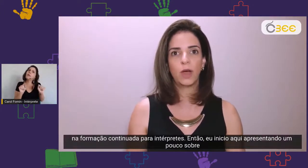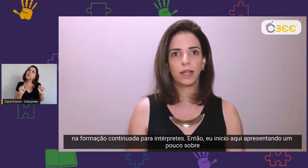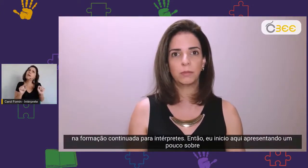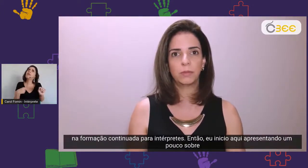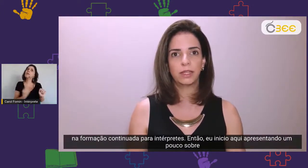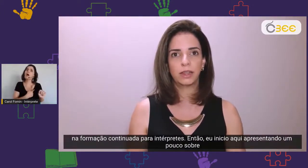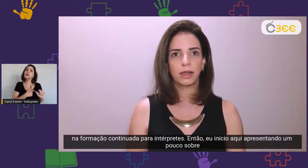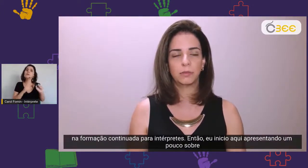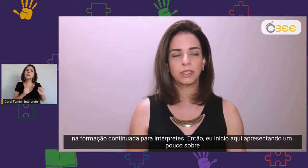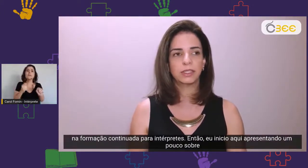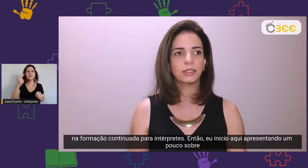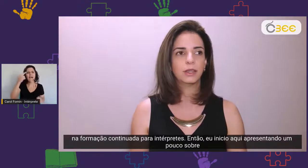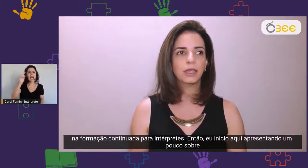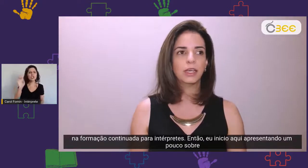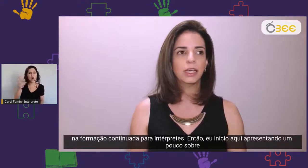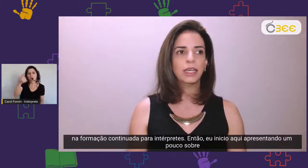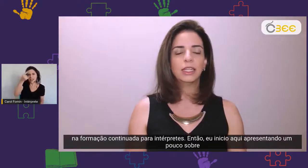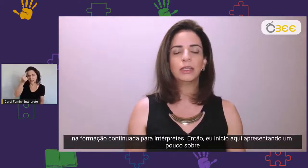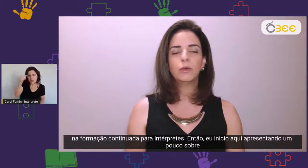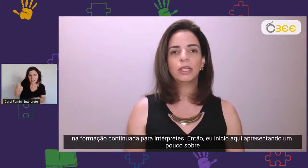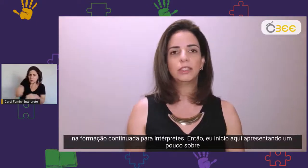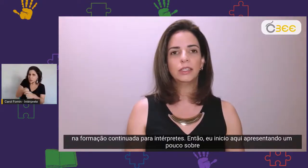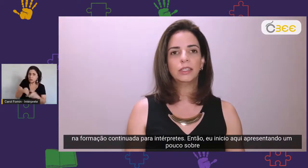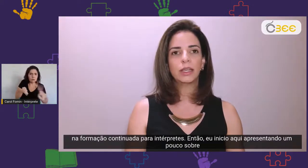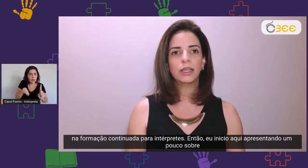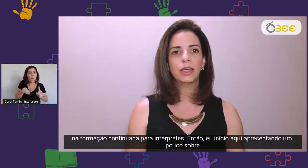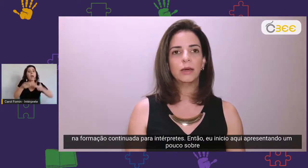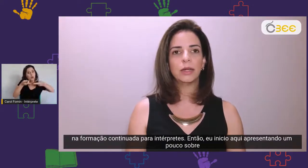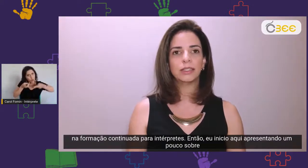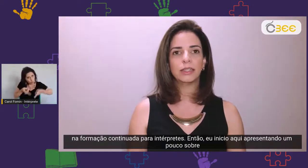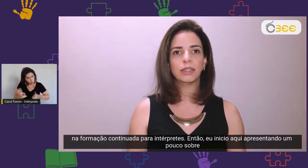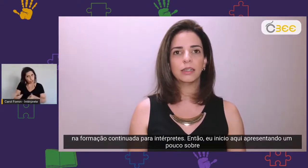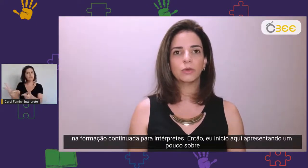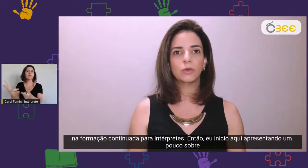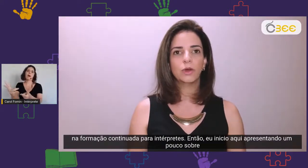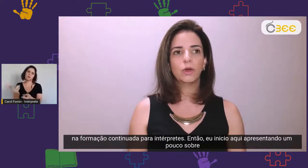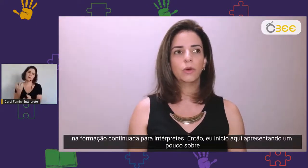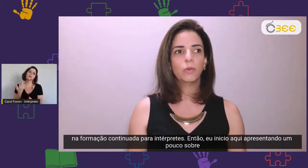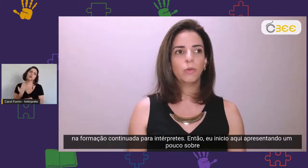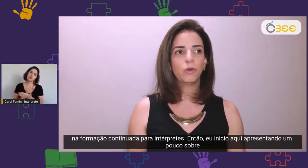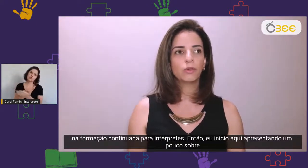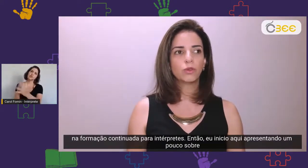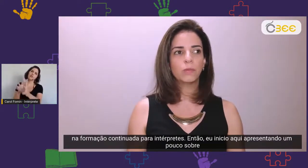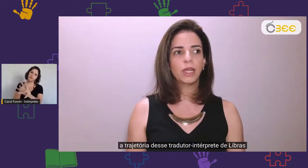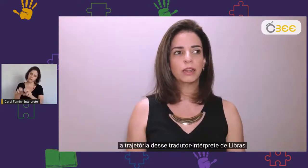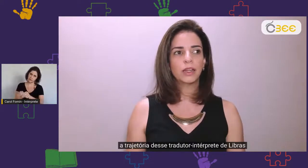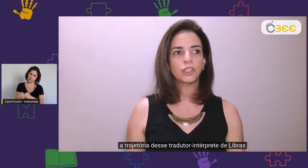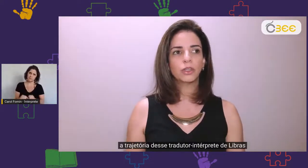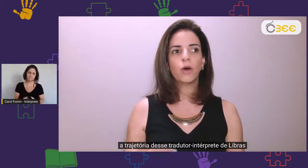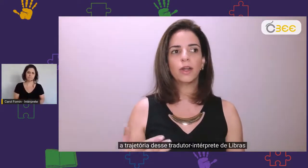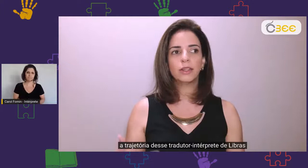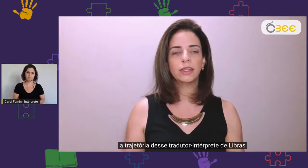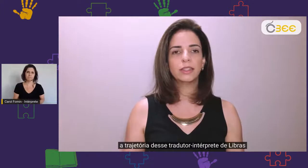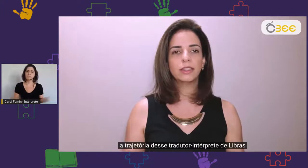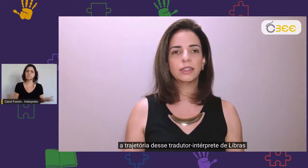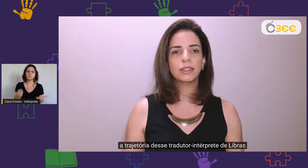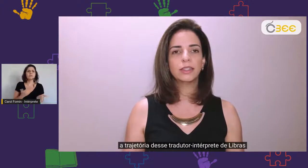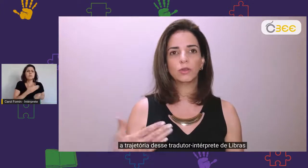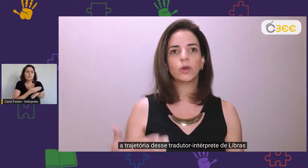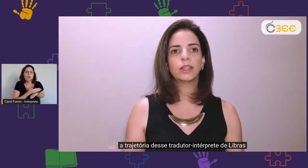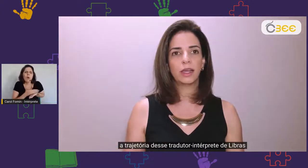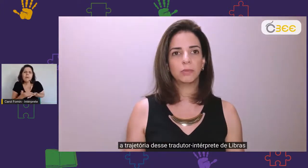formação continuada para intérpretes. Então, eu inicio aqui apresentando um pouco sobre a trajetória